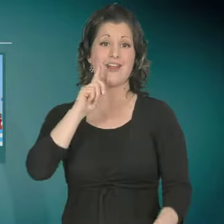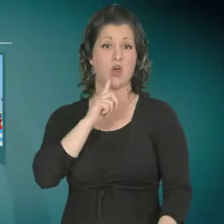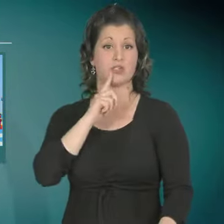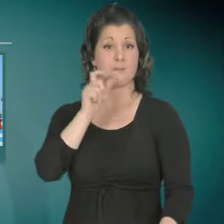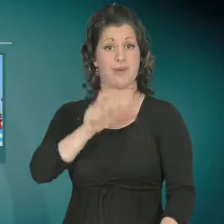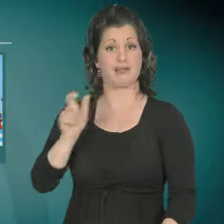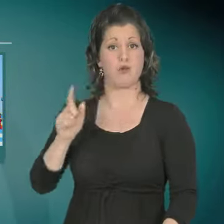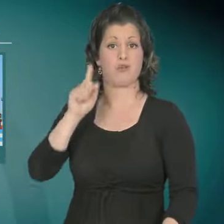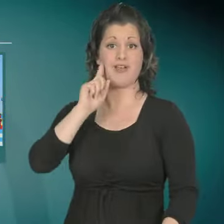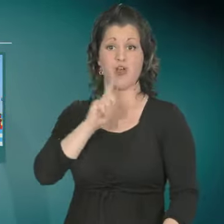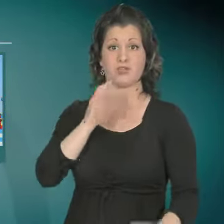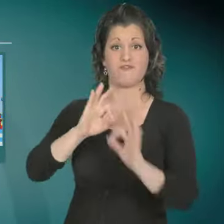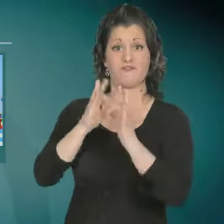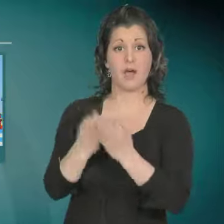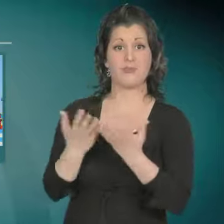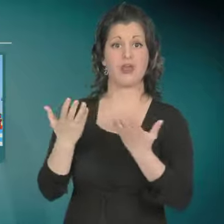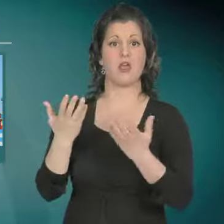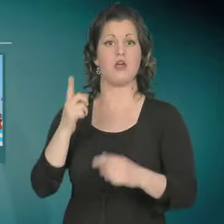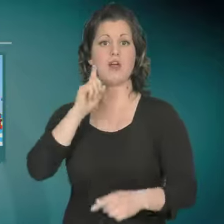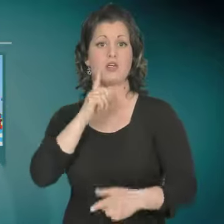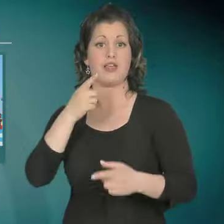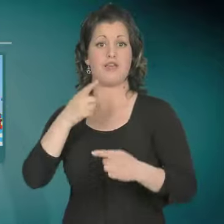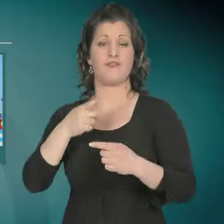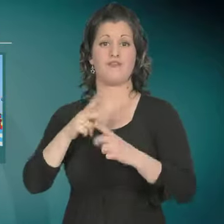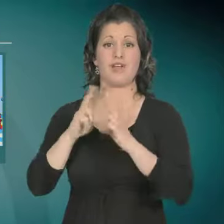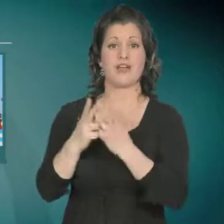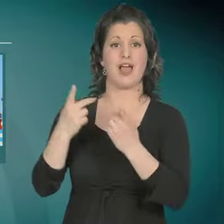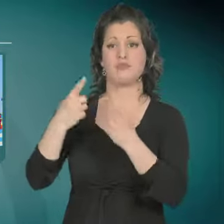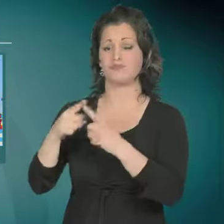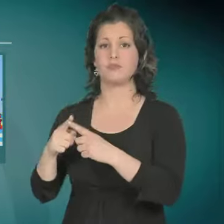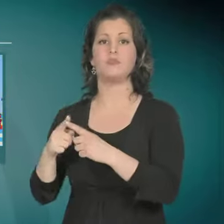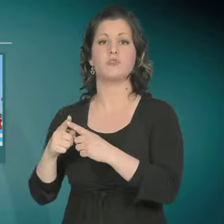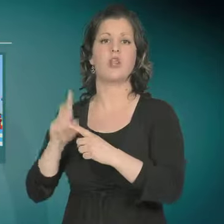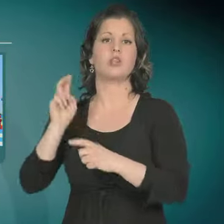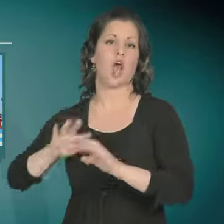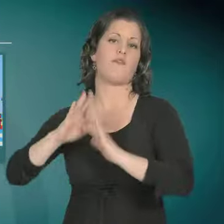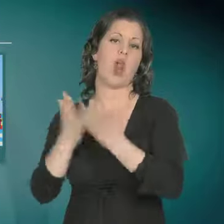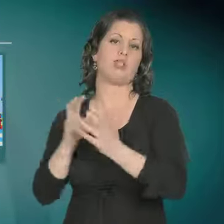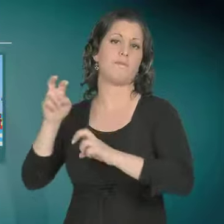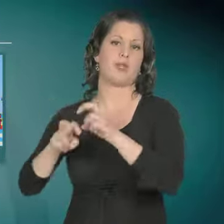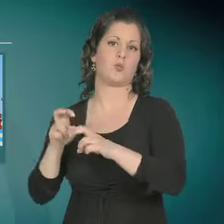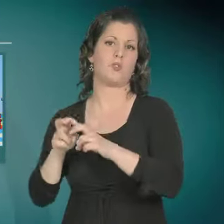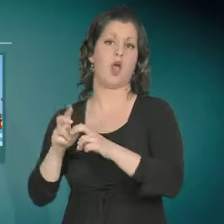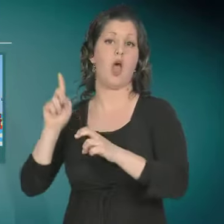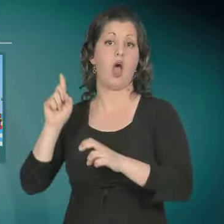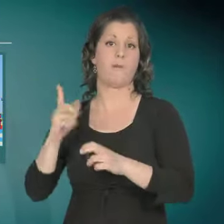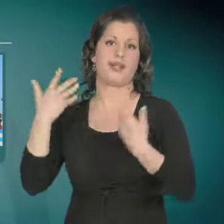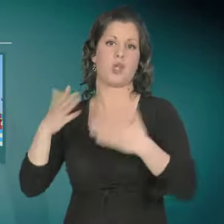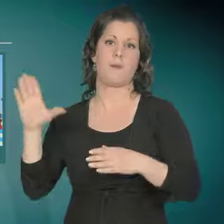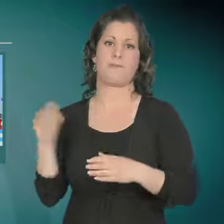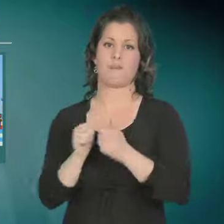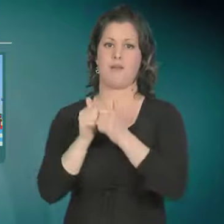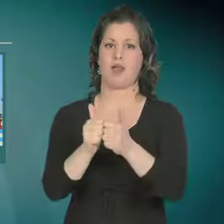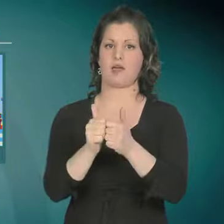von Legoland steht, dass gehörlose Personen, Familien oder Verbände alle Anlagen benutzen dürfen, aber nur in Begleitung